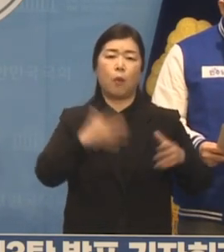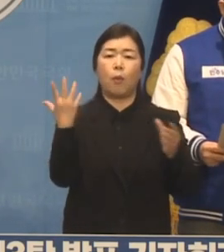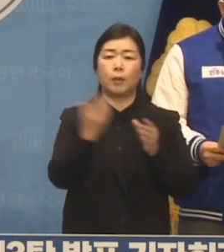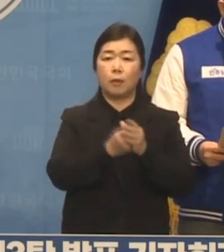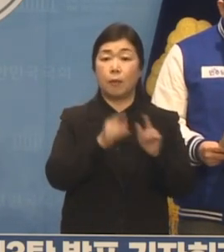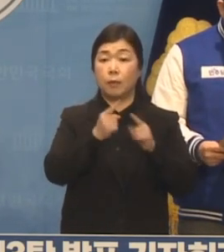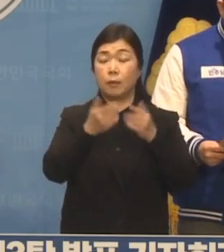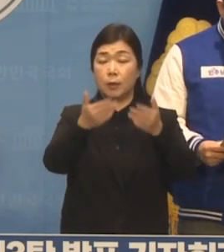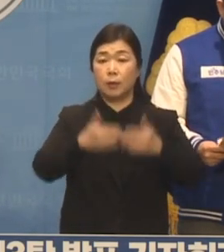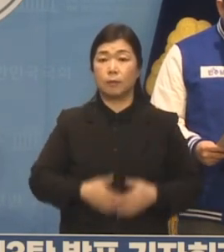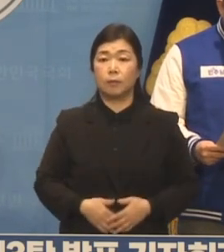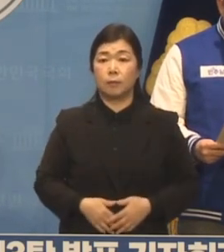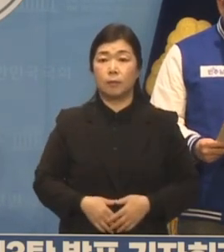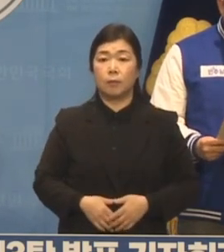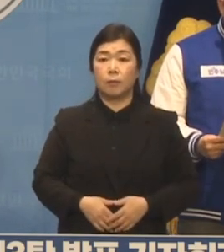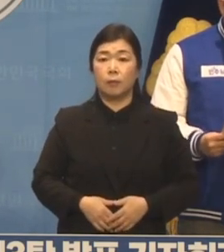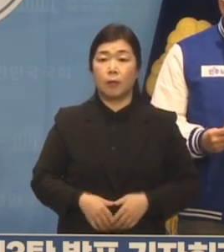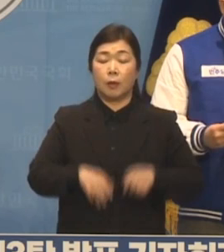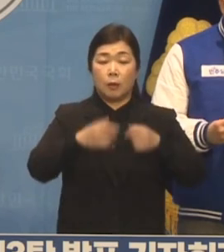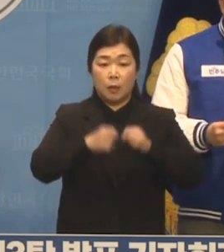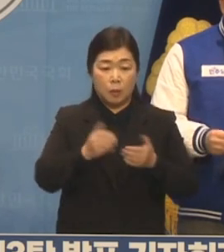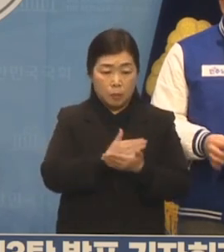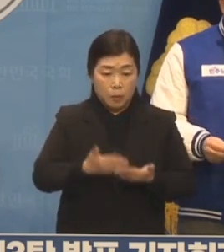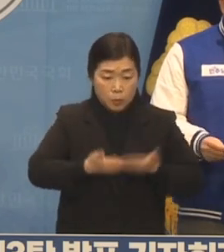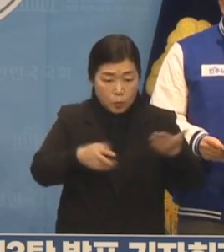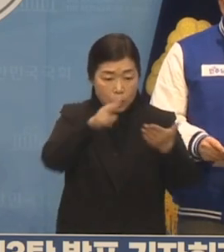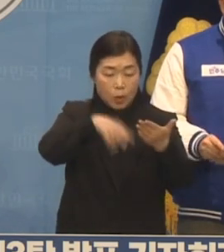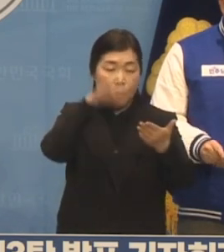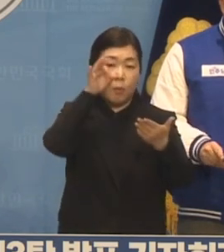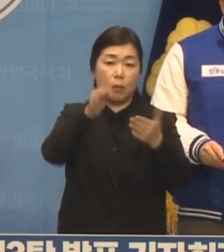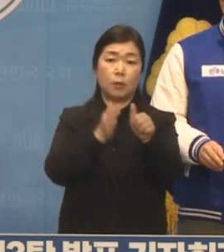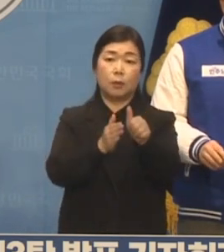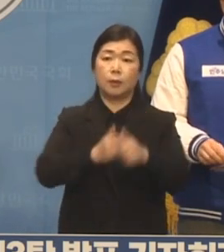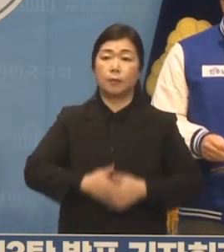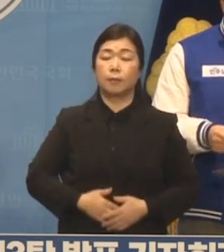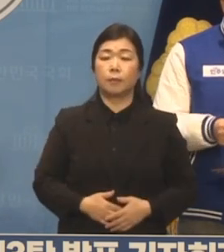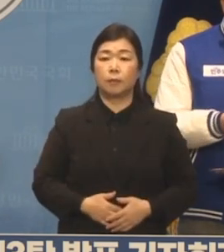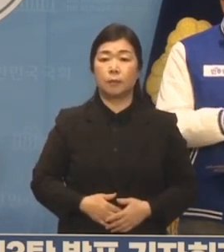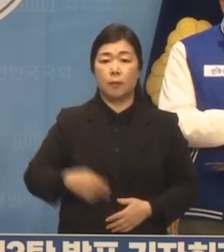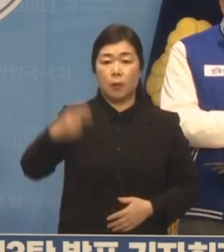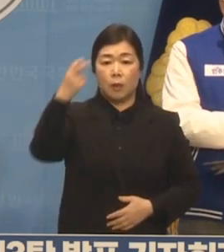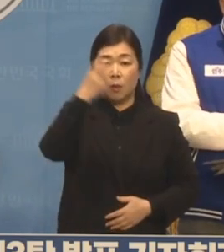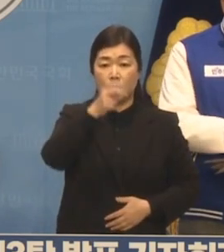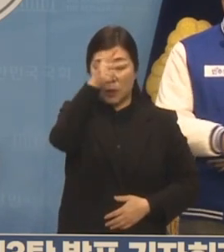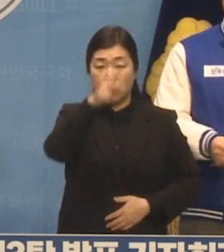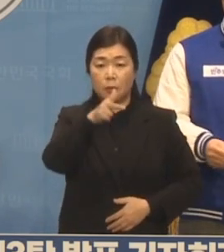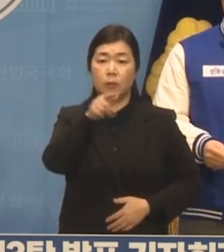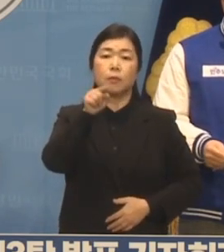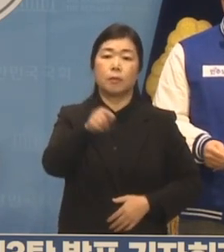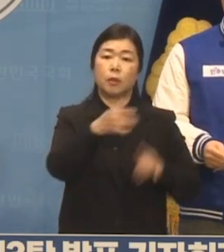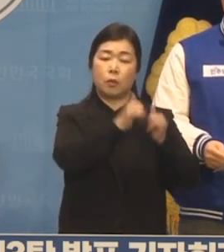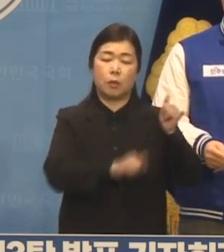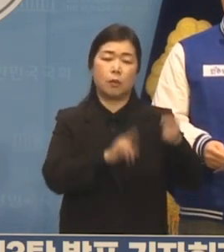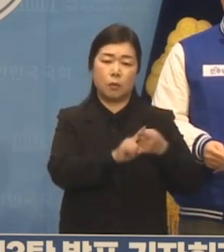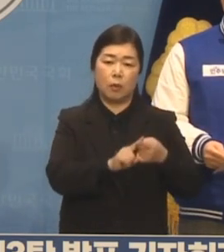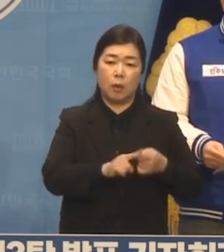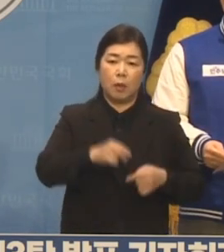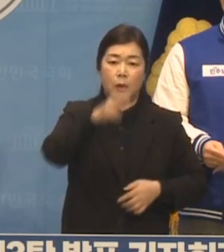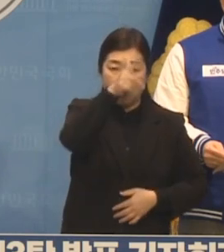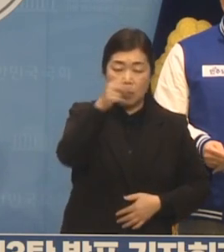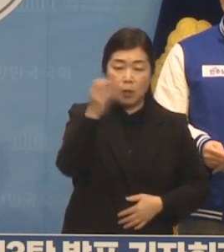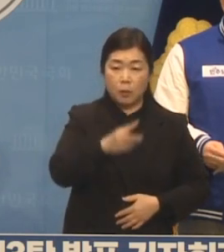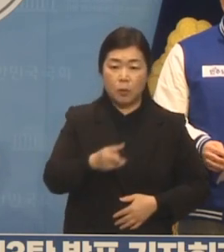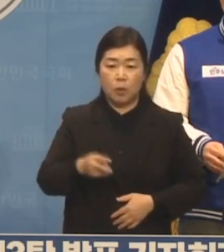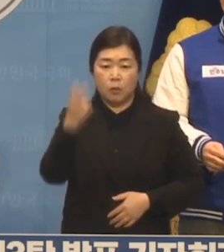제목으로 말씀드리겠습니다. 자세한 사항은 유인물을 참조해 주시기 바랍니다. 검찰은 역사적으로 경찰 등 수사기관의